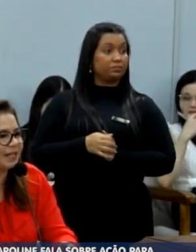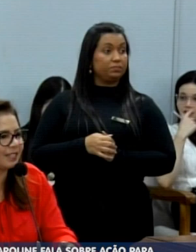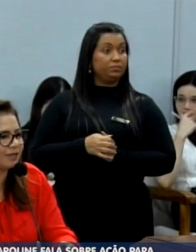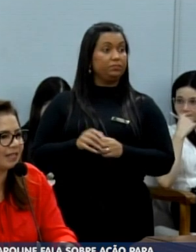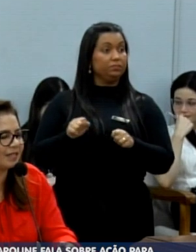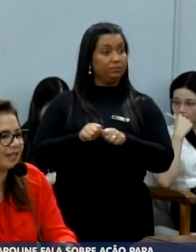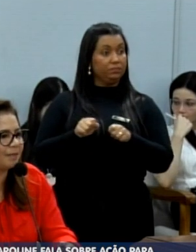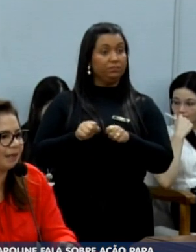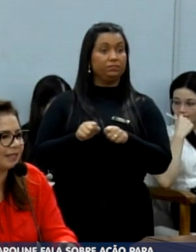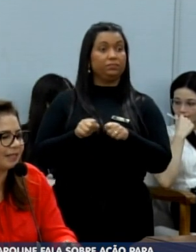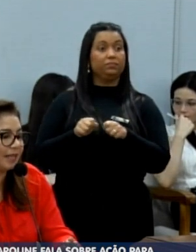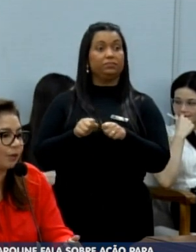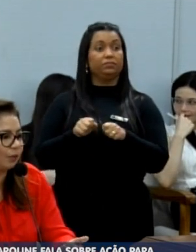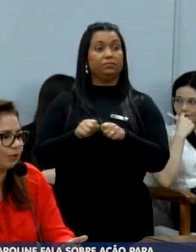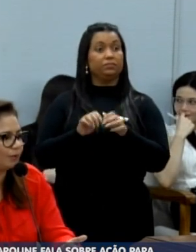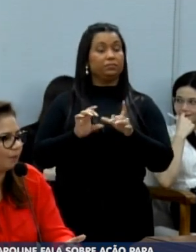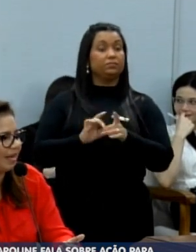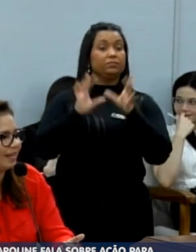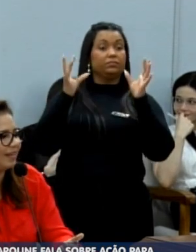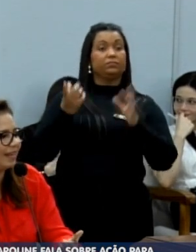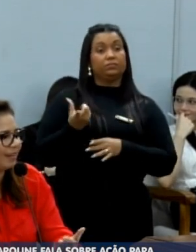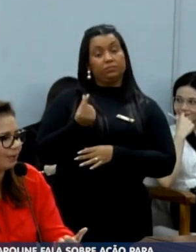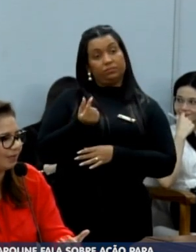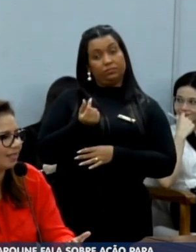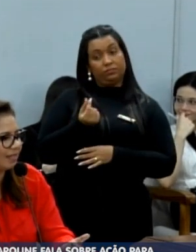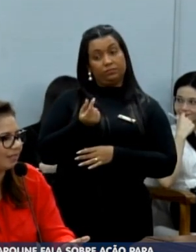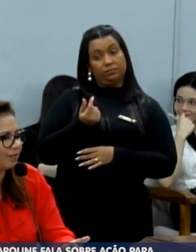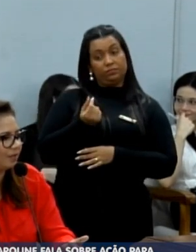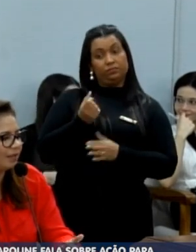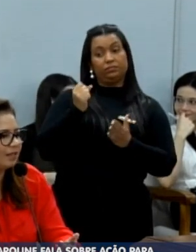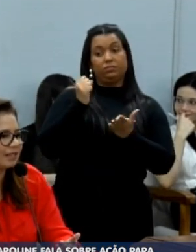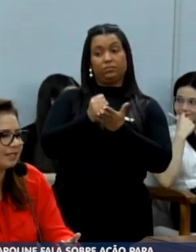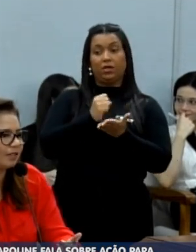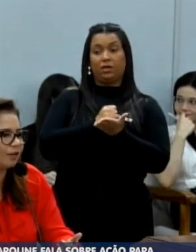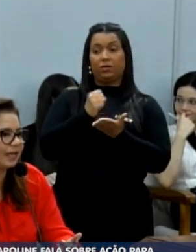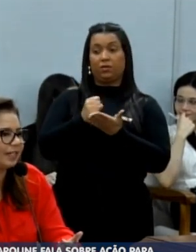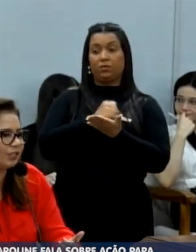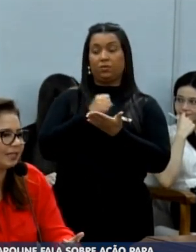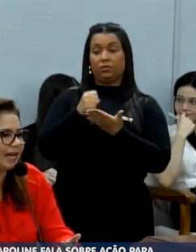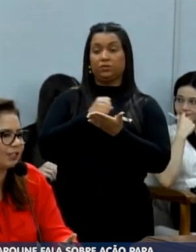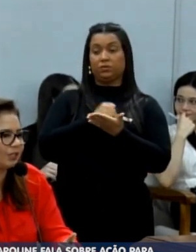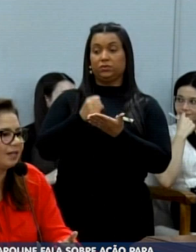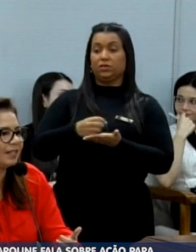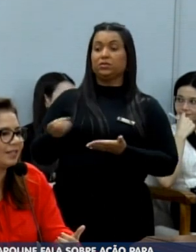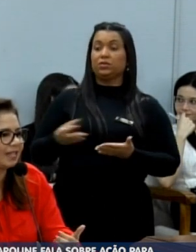essa liberação desse recurso para a contratação dessa nova